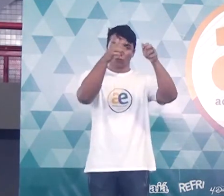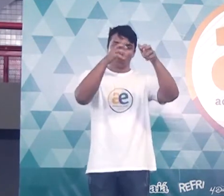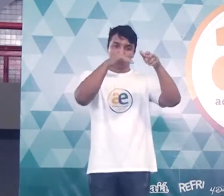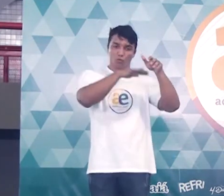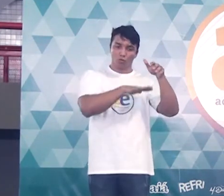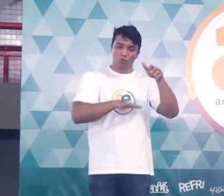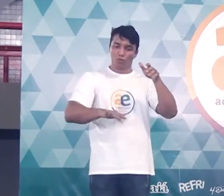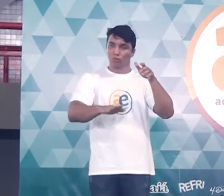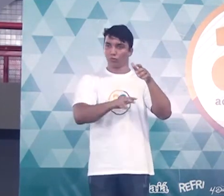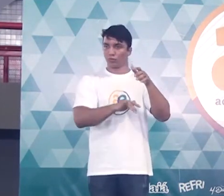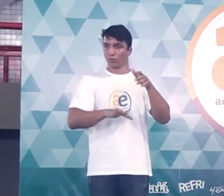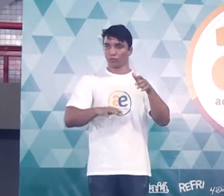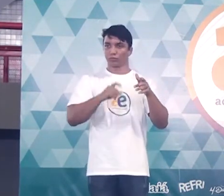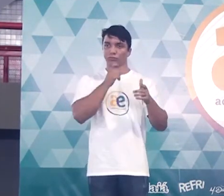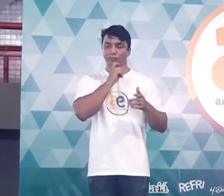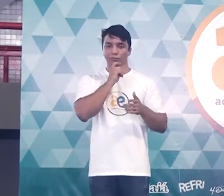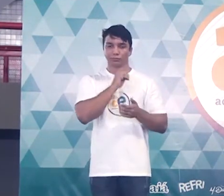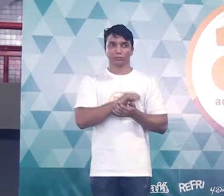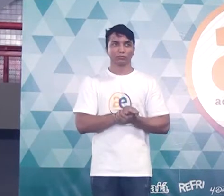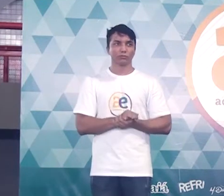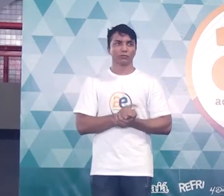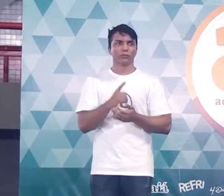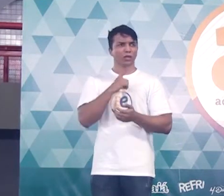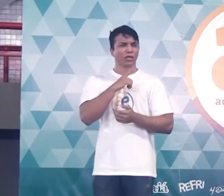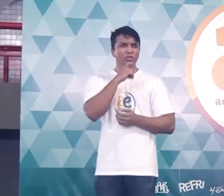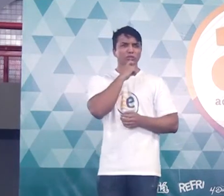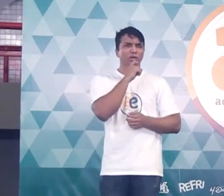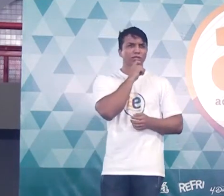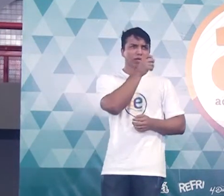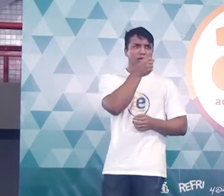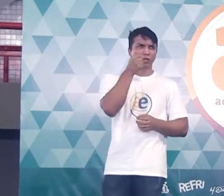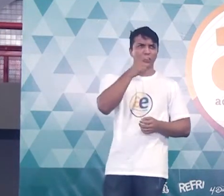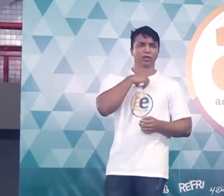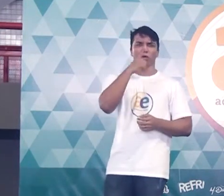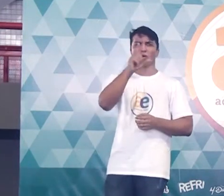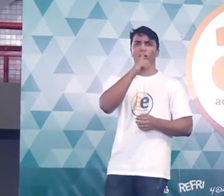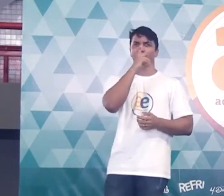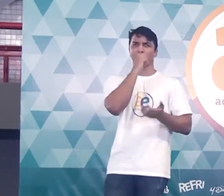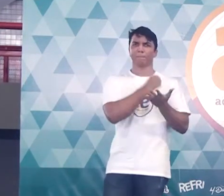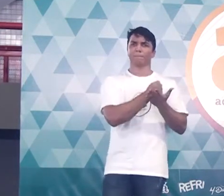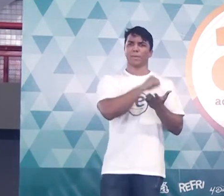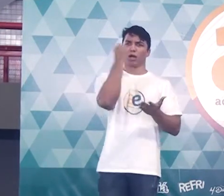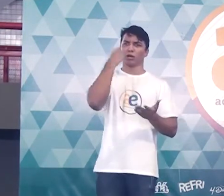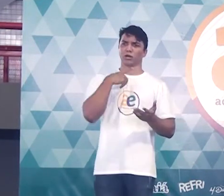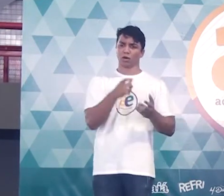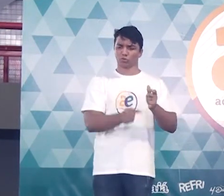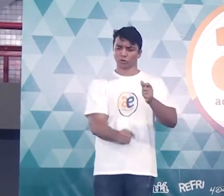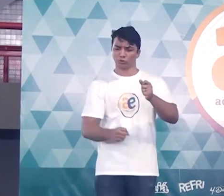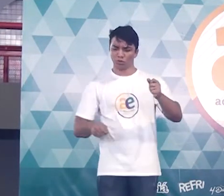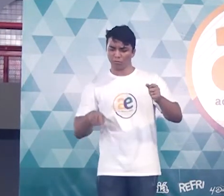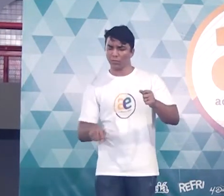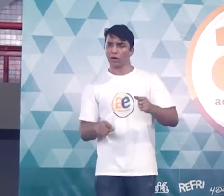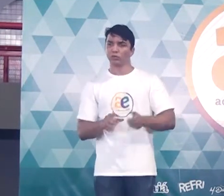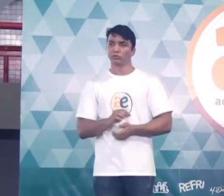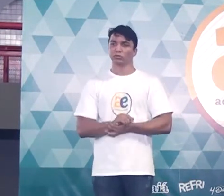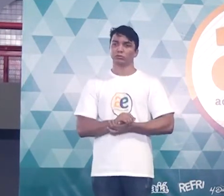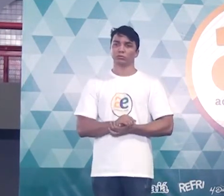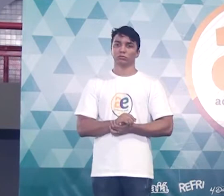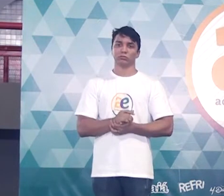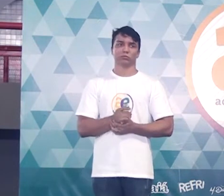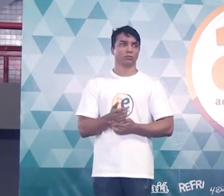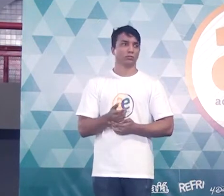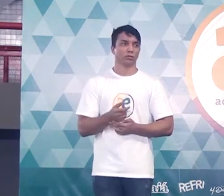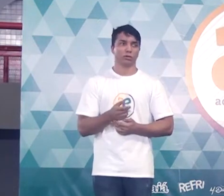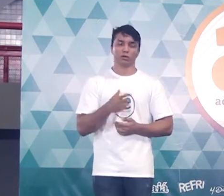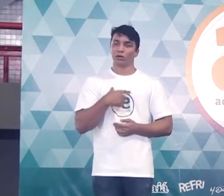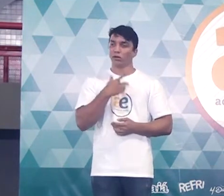tem uma geladeira aí de uma marca que o congelador é embaixo. Gente, deve ser para mim, porque é baixinha,